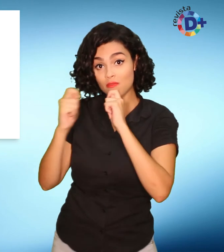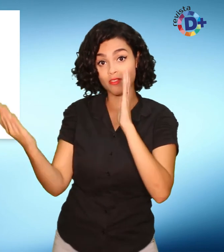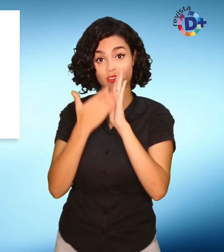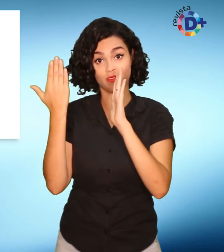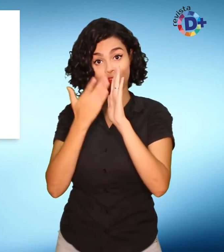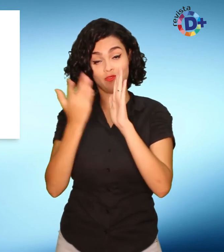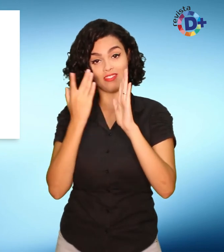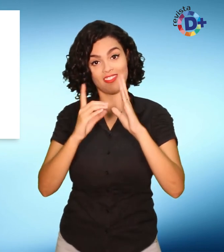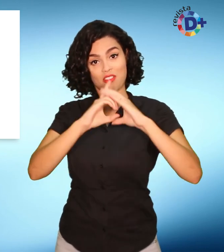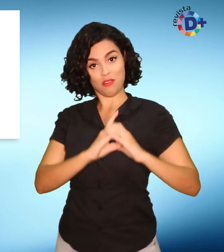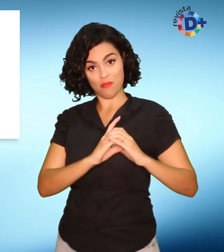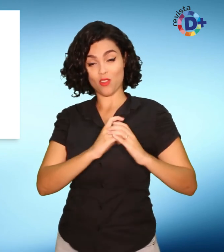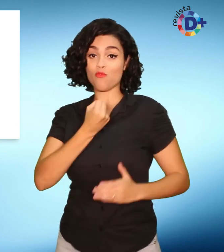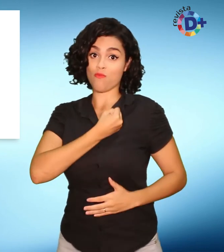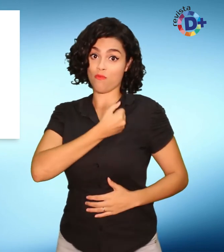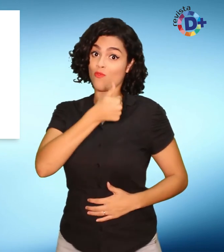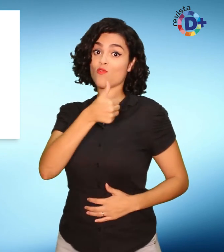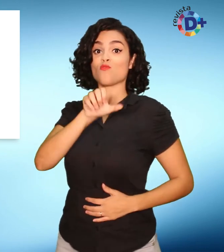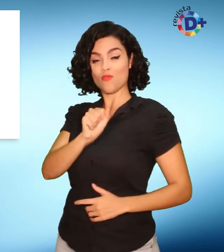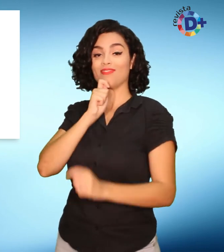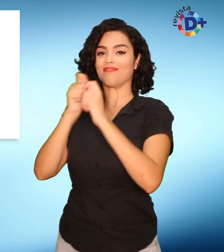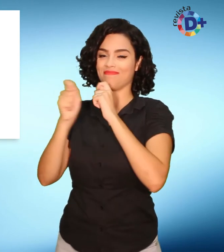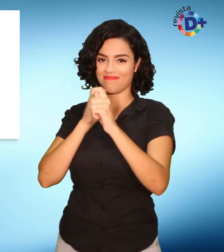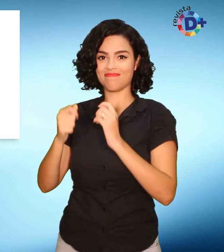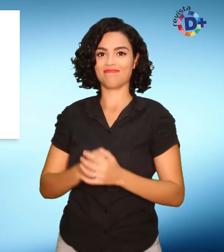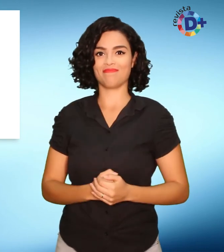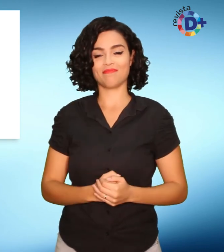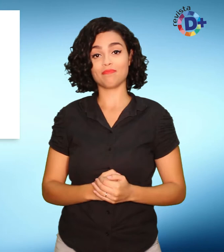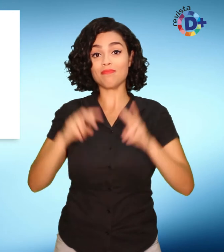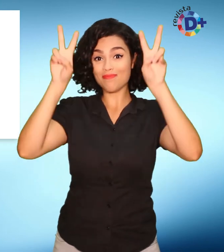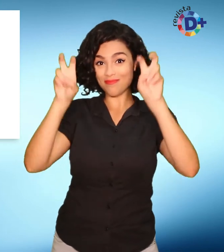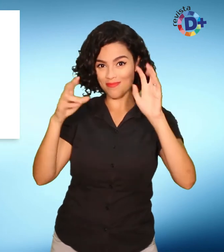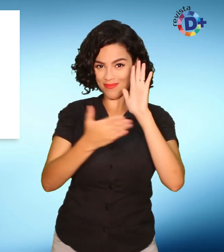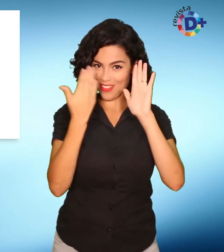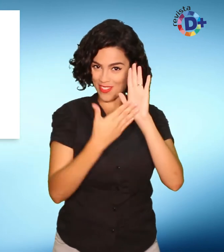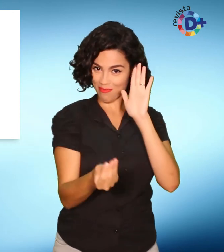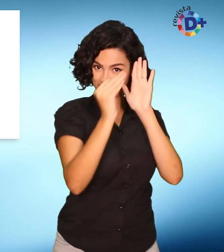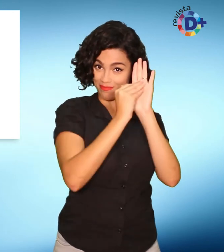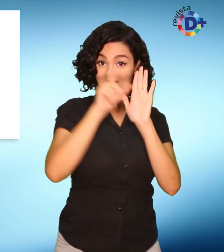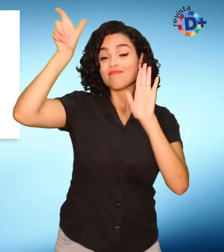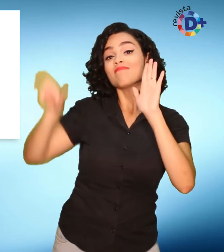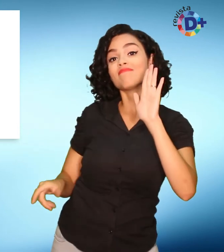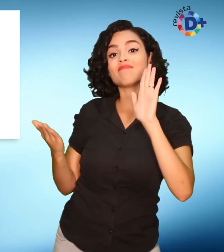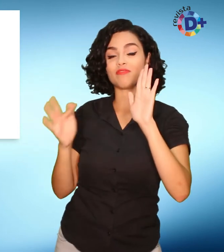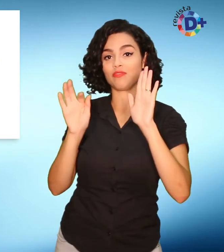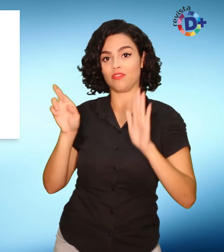em entrevista à edição 18 da revista demais a fala de fernando dolabella se